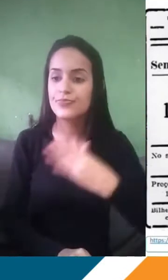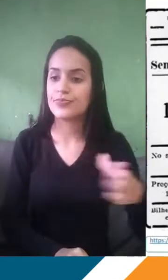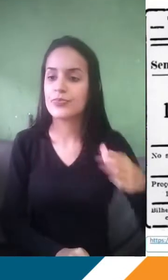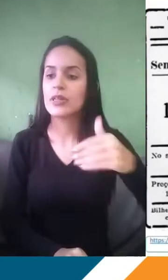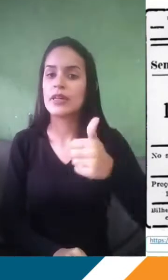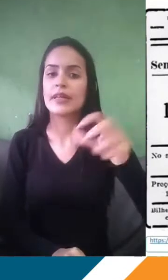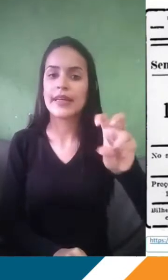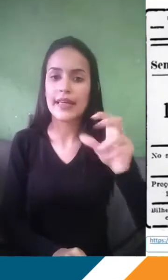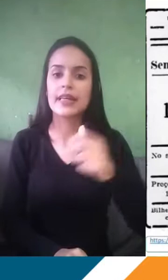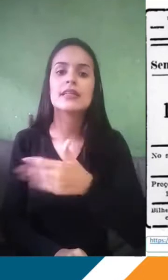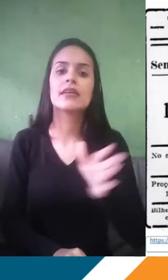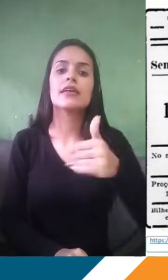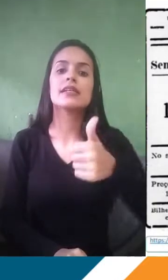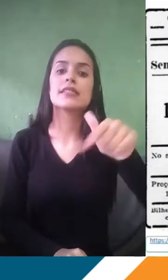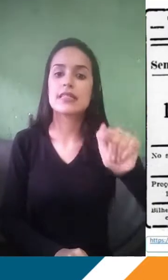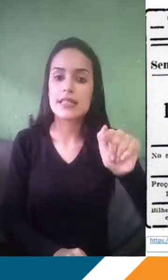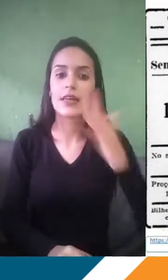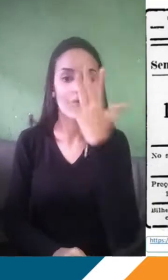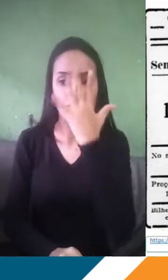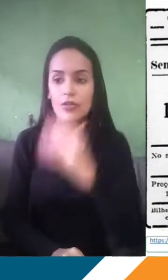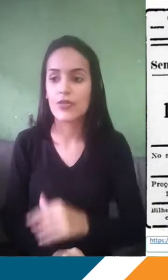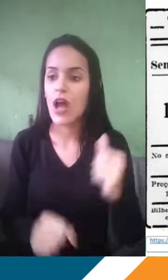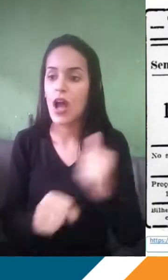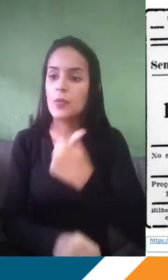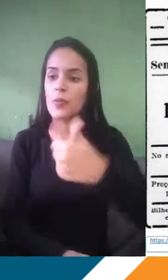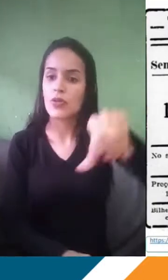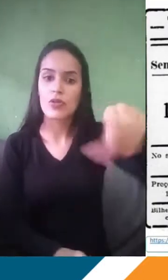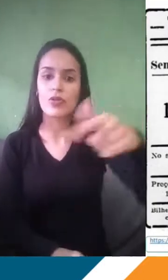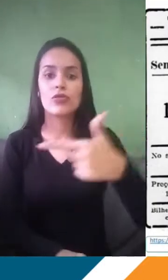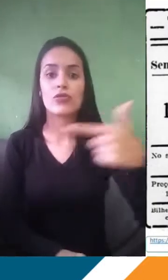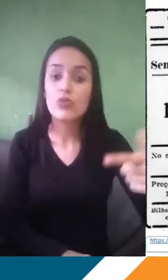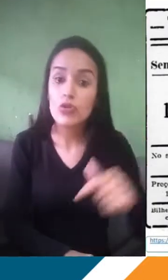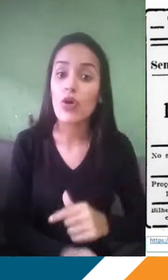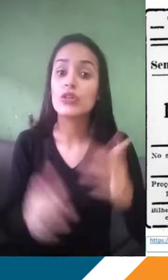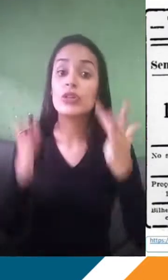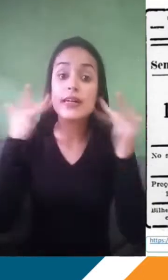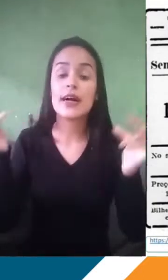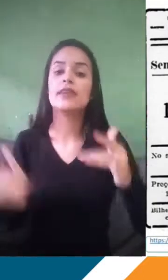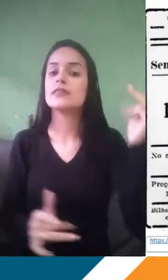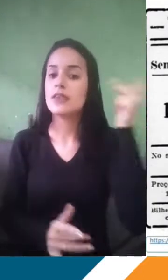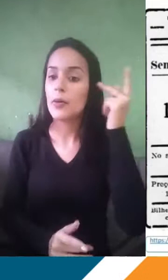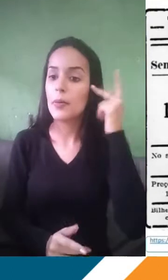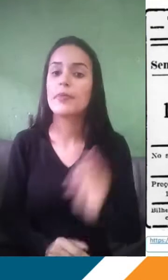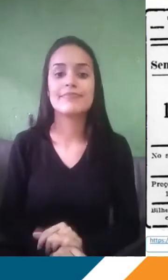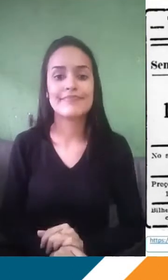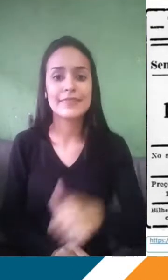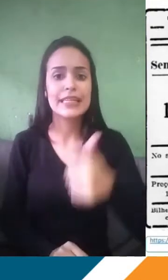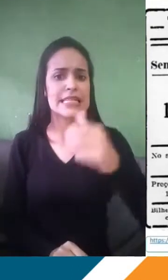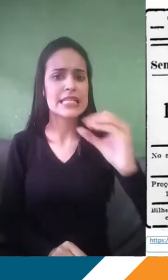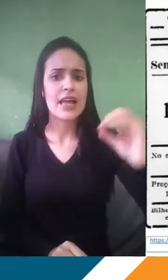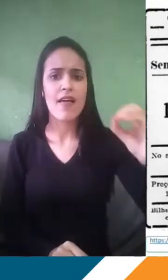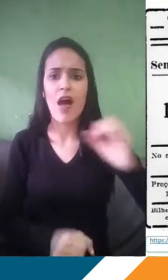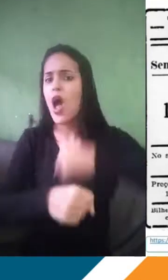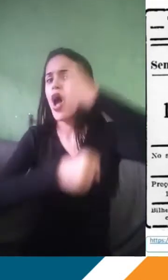fevereiro de 1922, no Teatro Municipal de São Paulo, 100 anos após a independência do Brasil, e